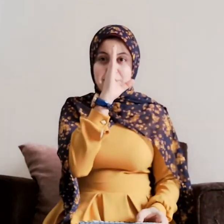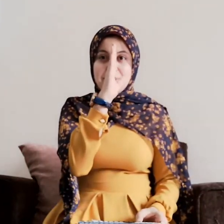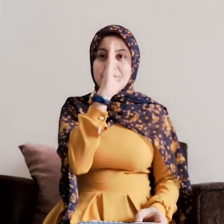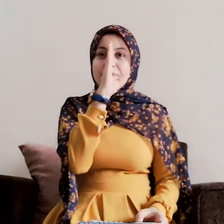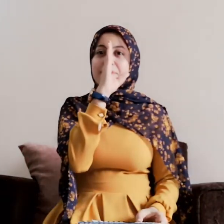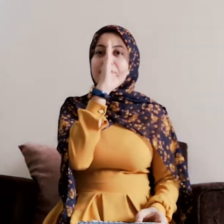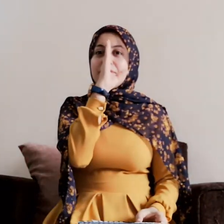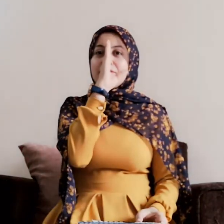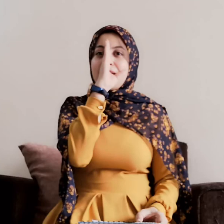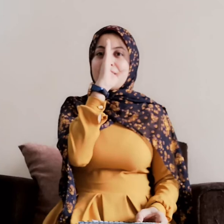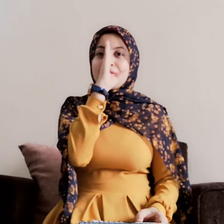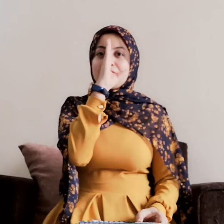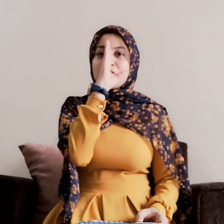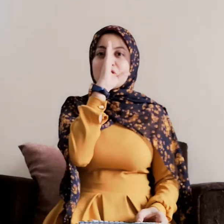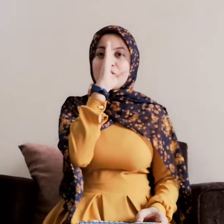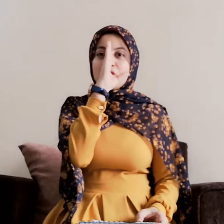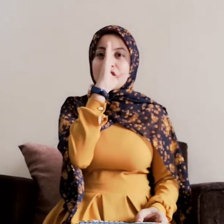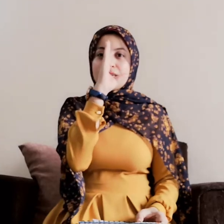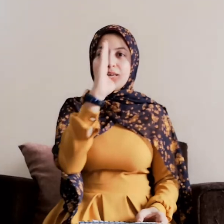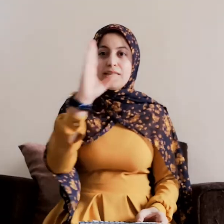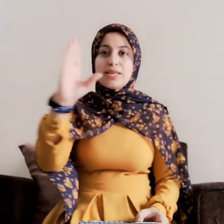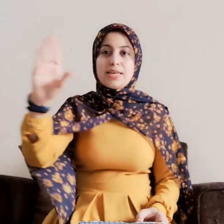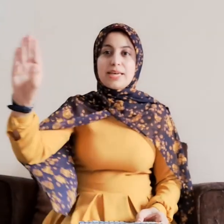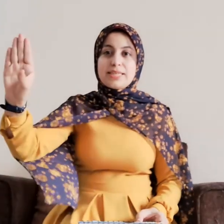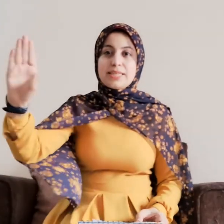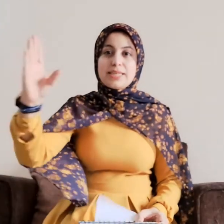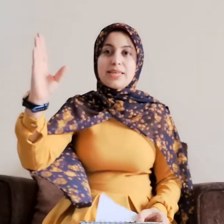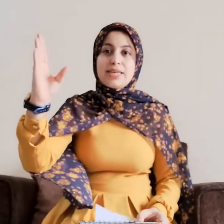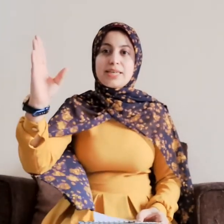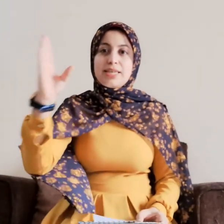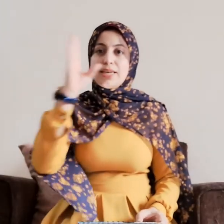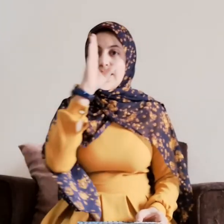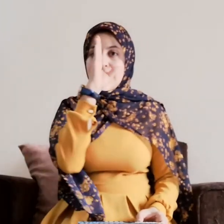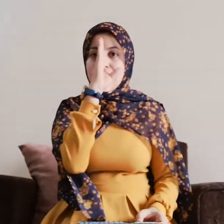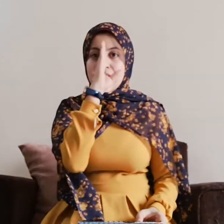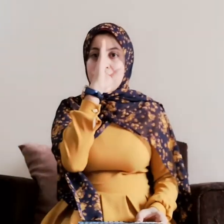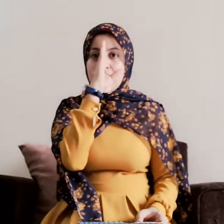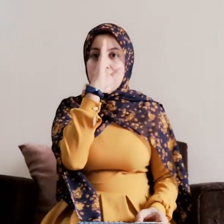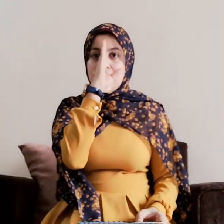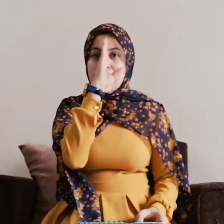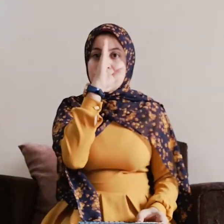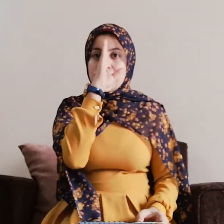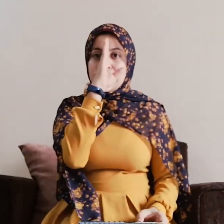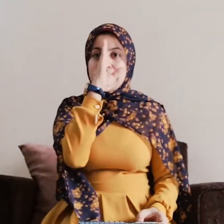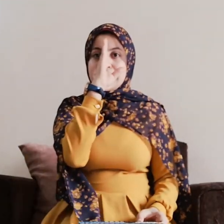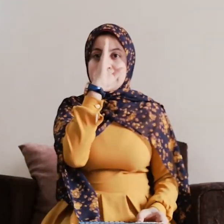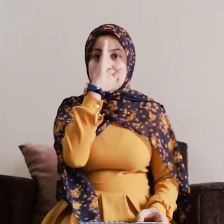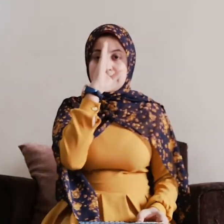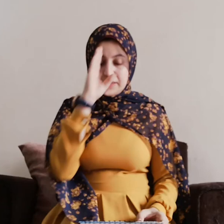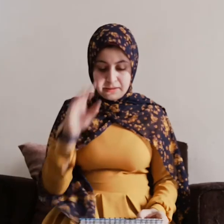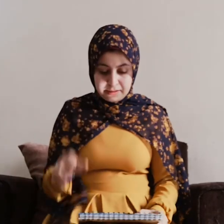تمام؟ فاحنا في نص الوش كده، ادي ايدينا كده اهي، الاثنين.